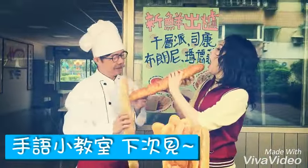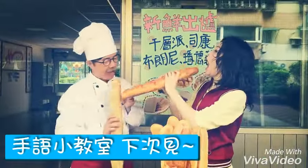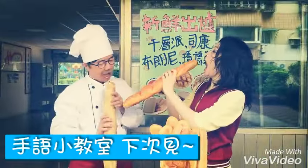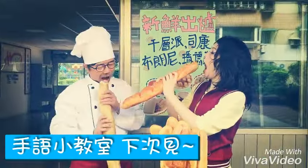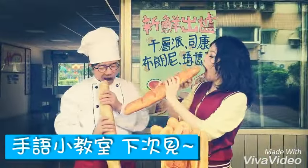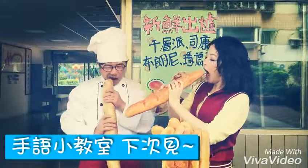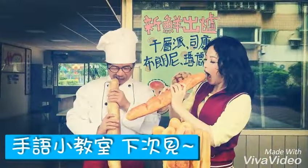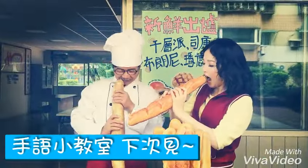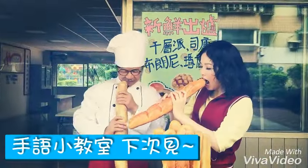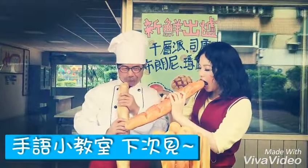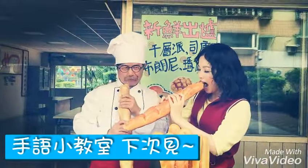啊，